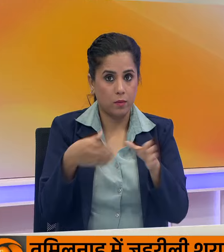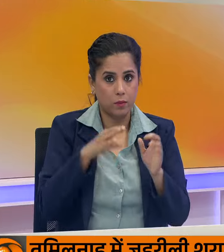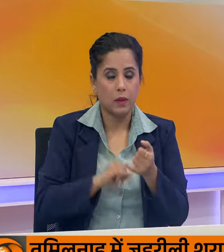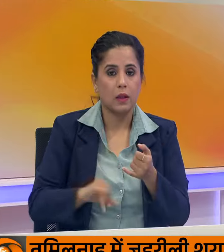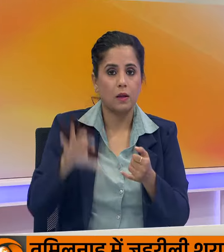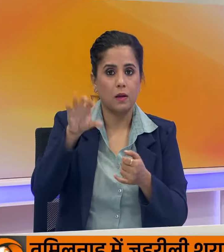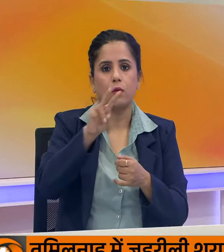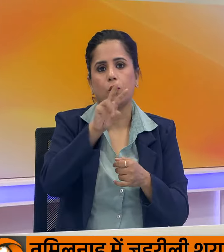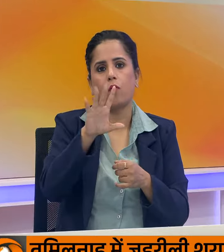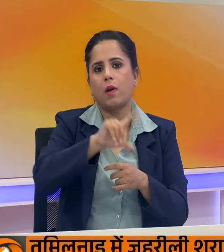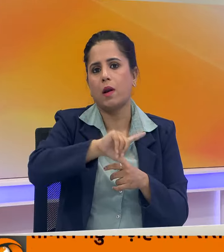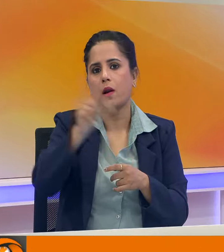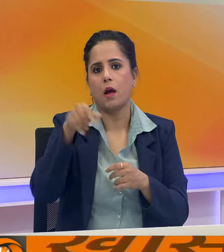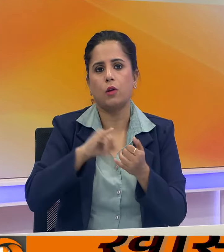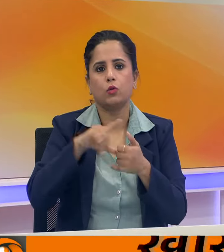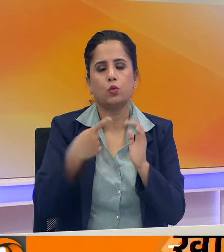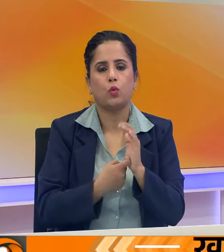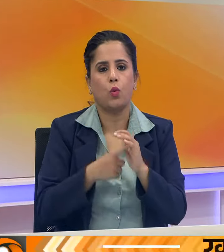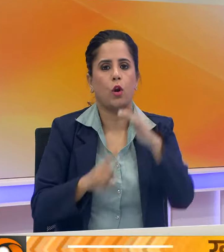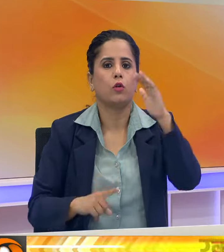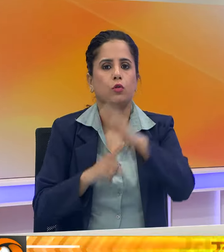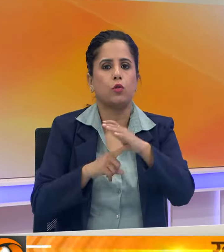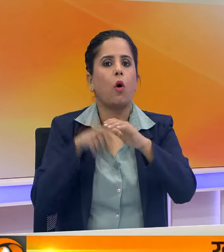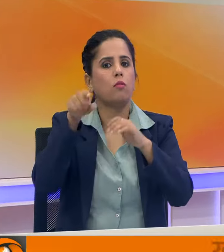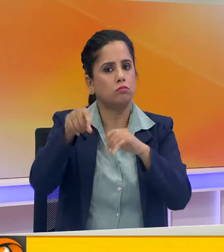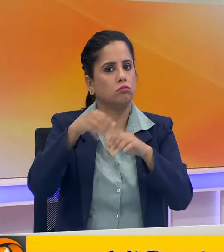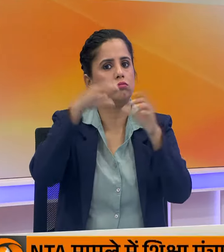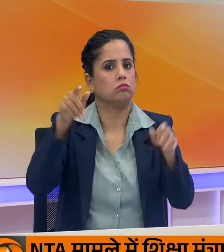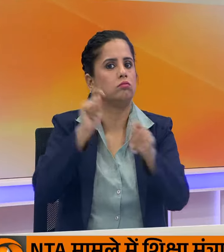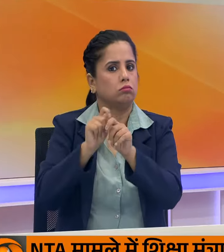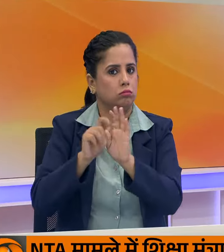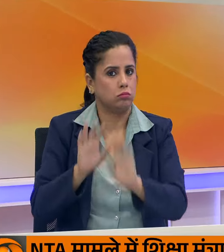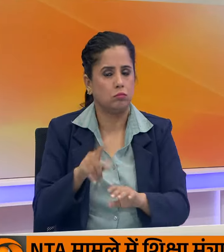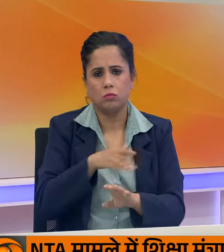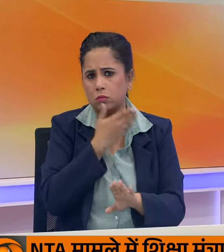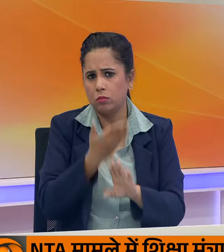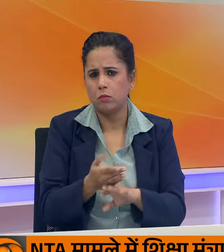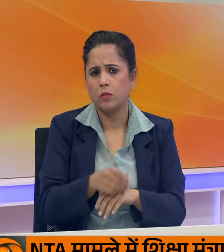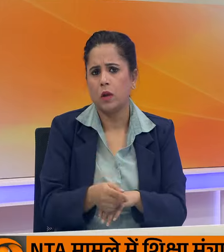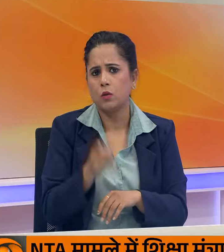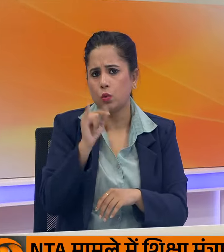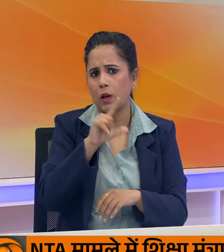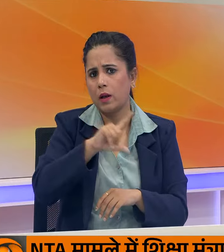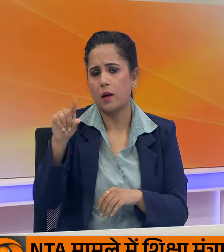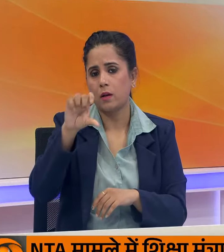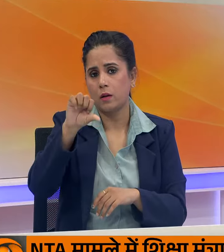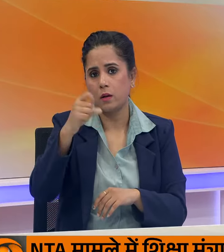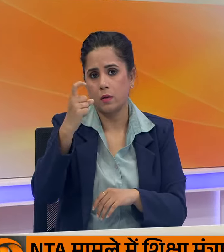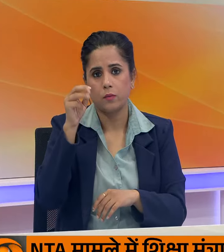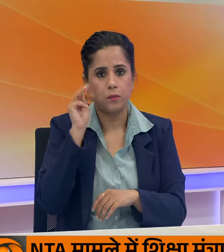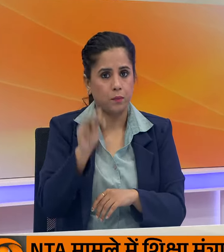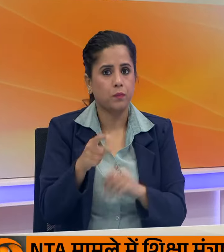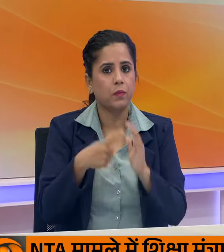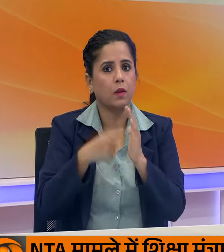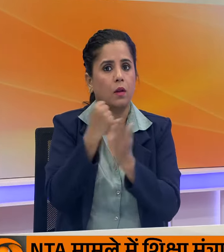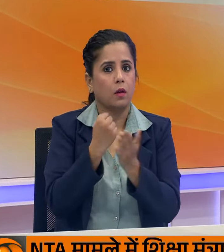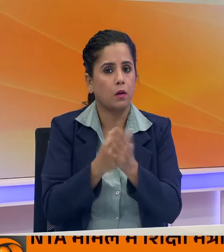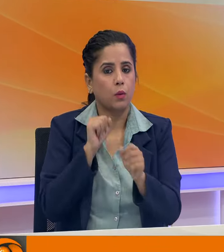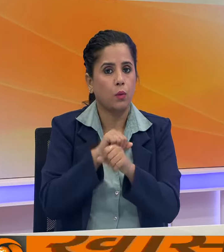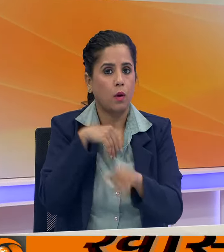में 25 लाख सोलर रूफ टॉप लगने हैं इसके लिए अब तक 16 97000 रजिस्ट्रेशन का